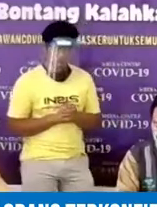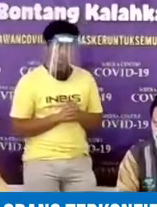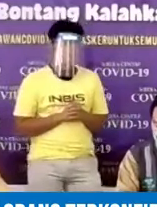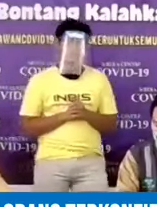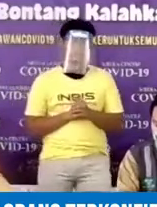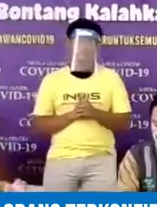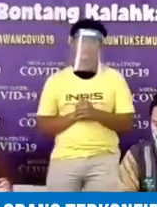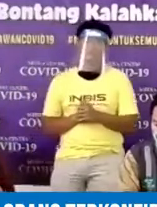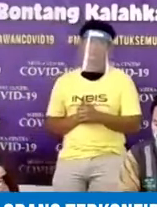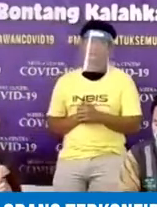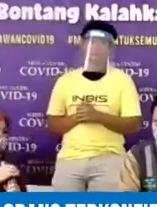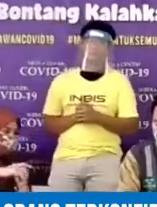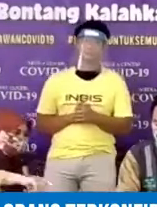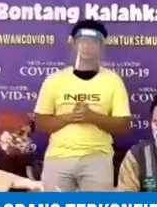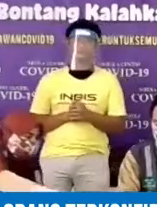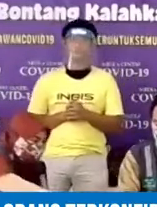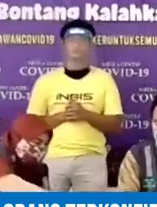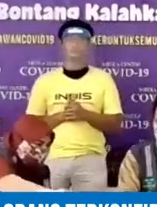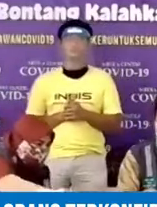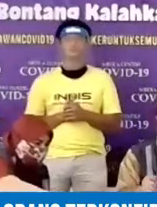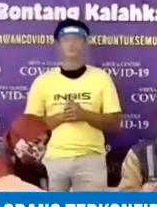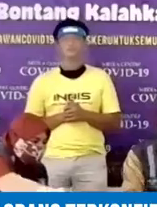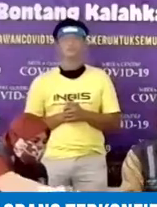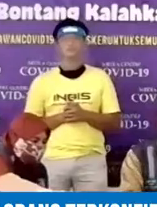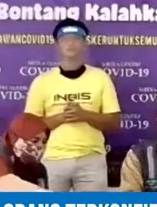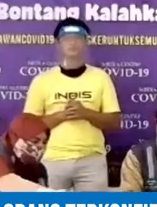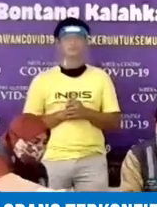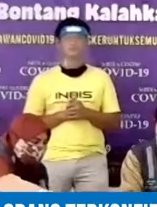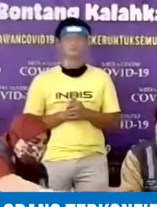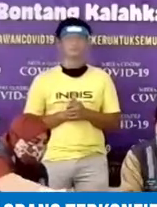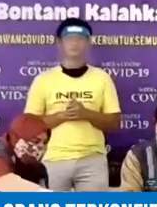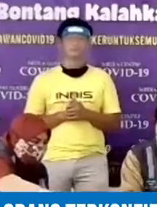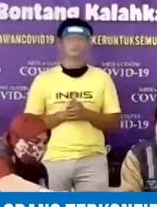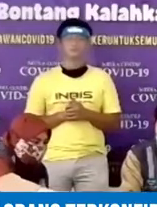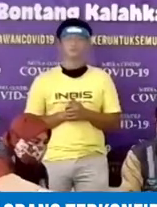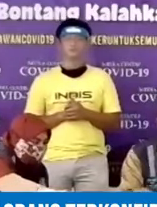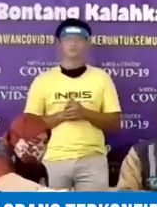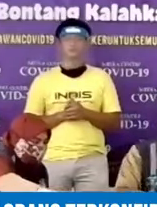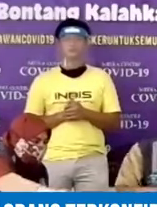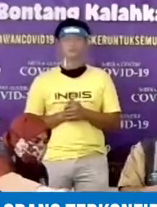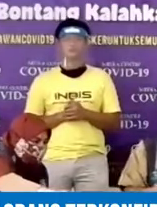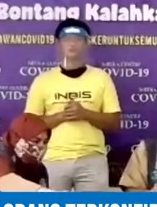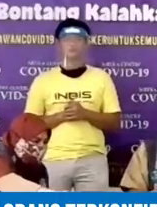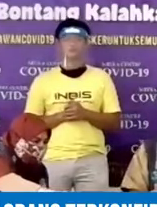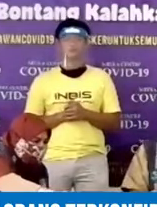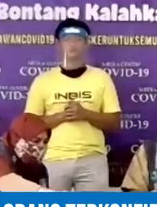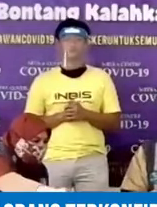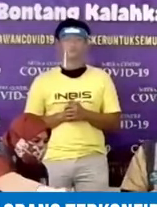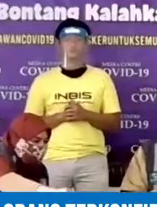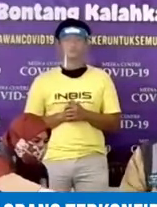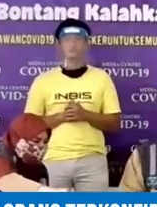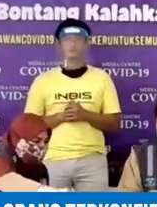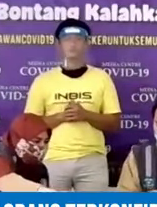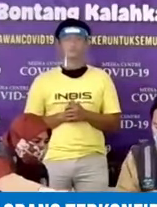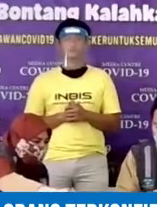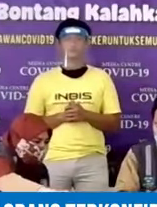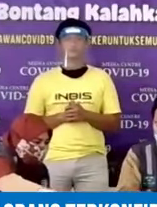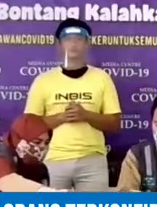tiada ya mungkin sambil menunggu konfirmasi atau pertanyaan kami